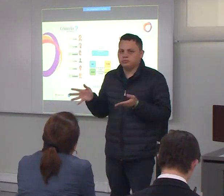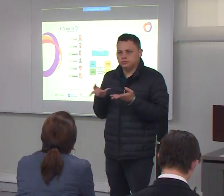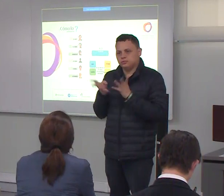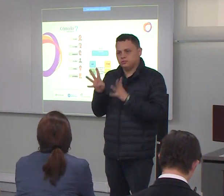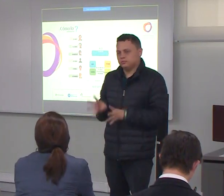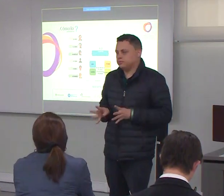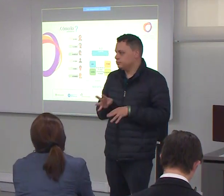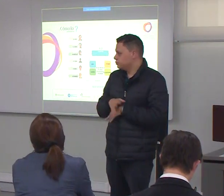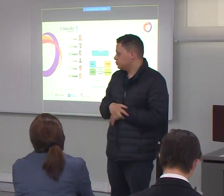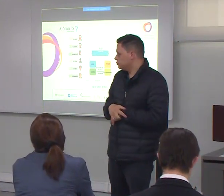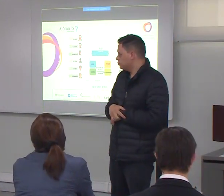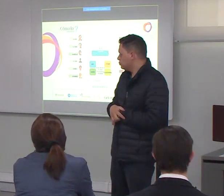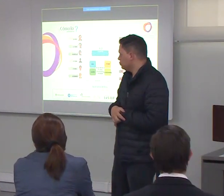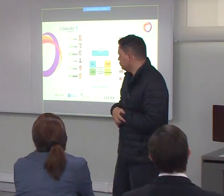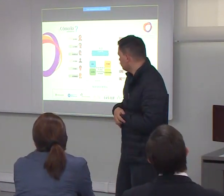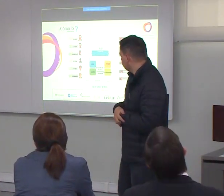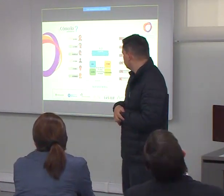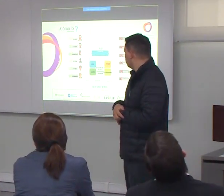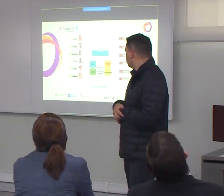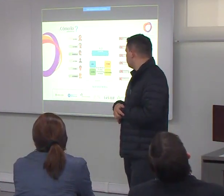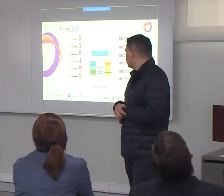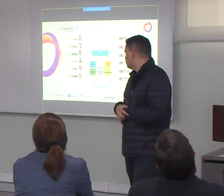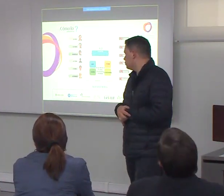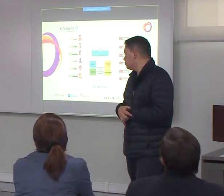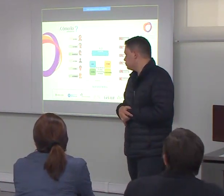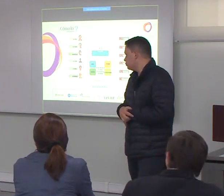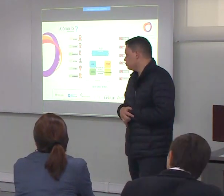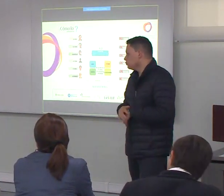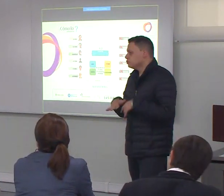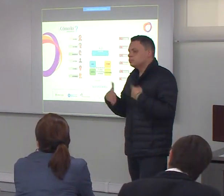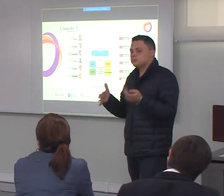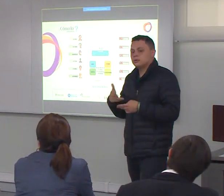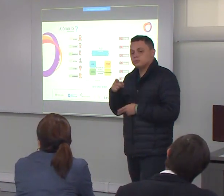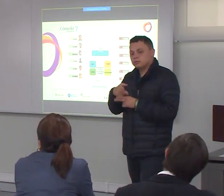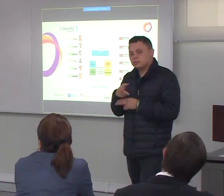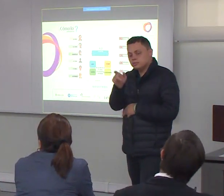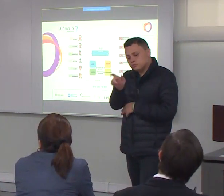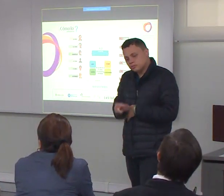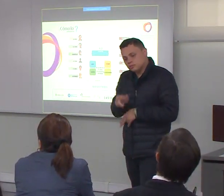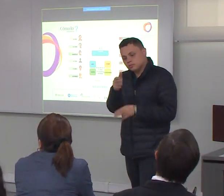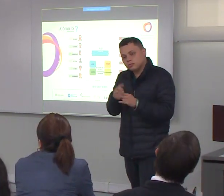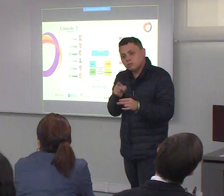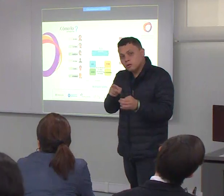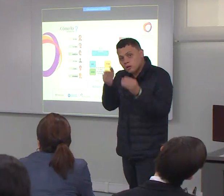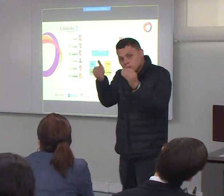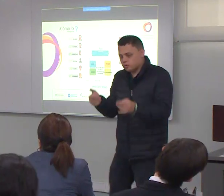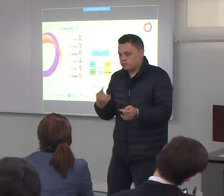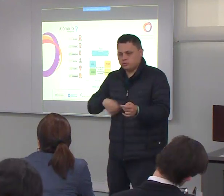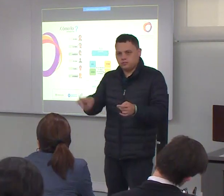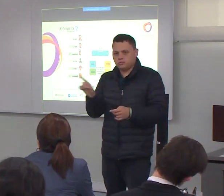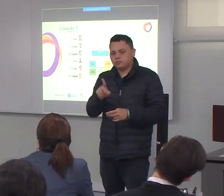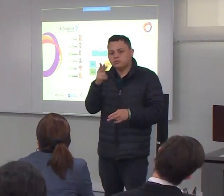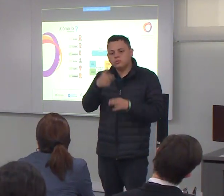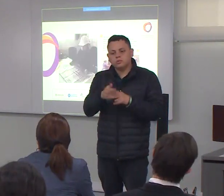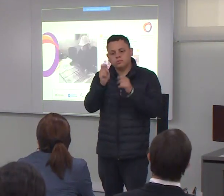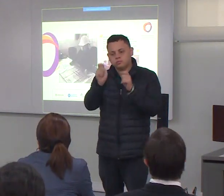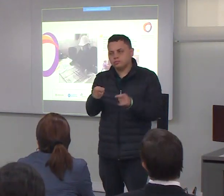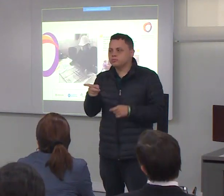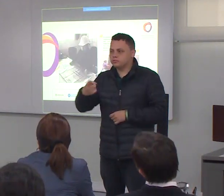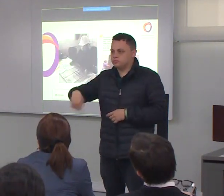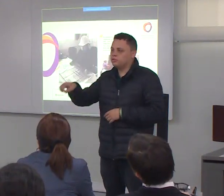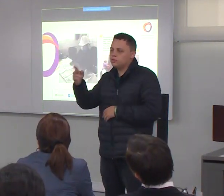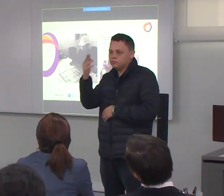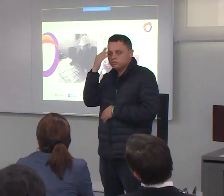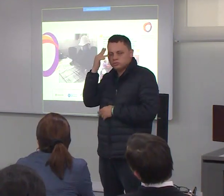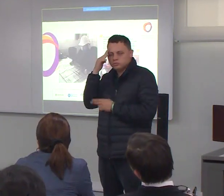entonces cómo llamamos las personas por su nombre y no por la condición si bueno esto lo conocen ustedes